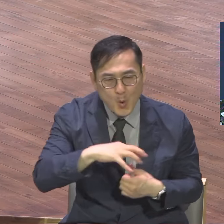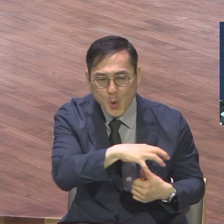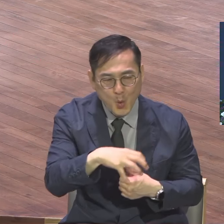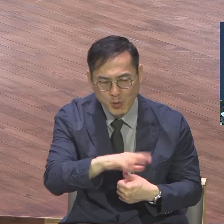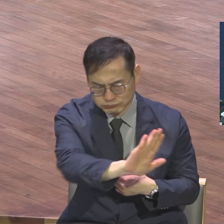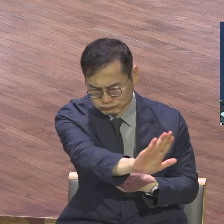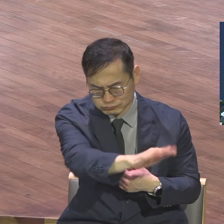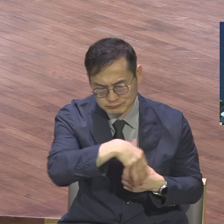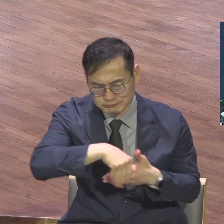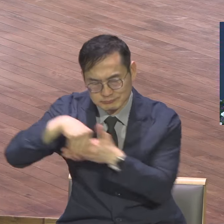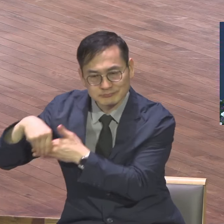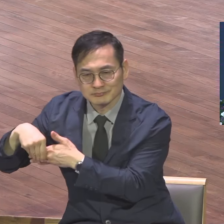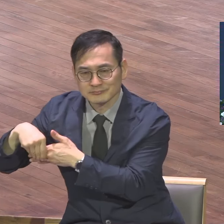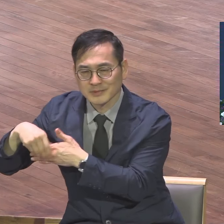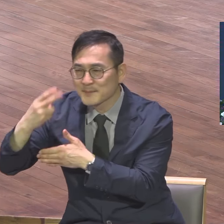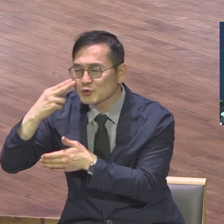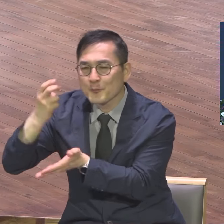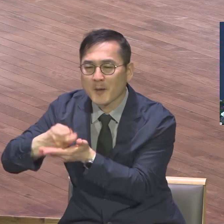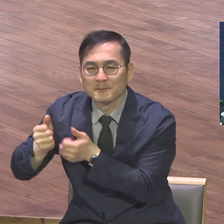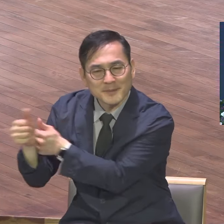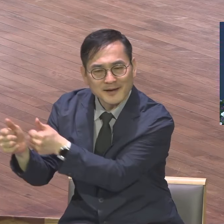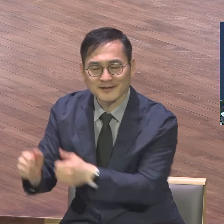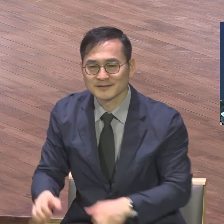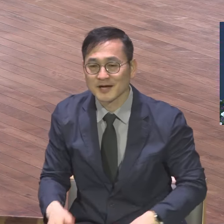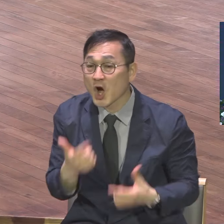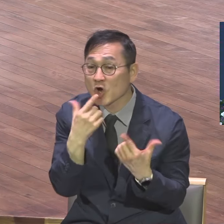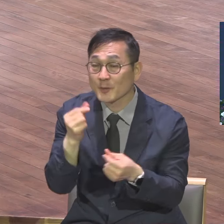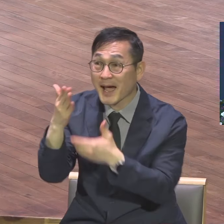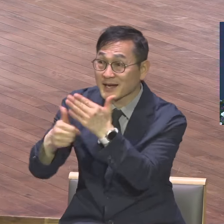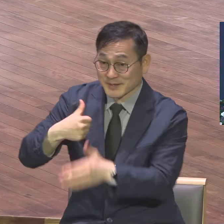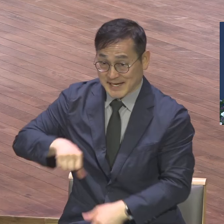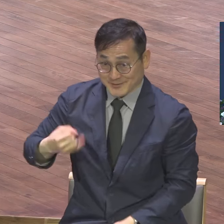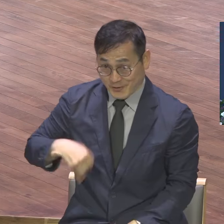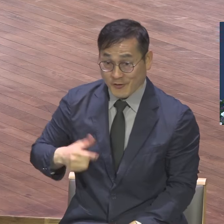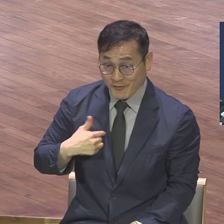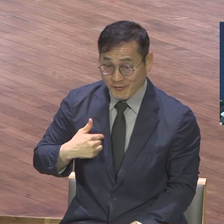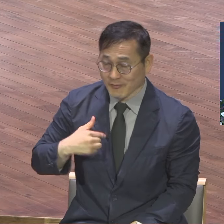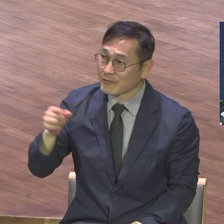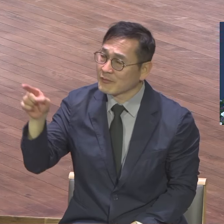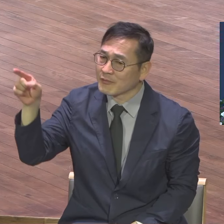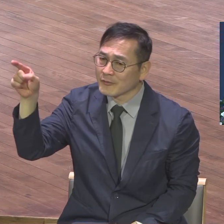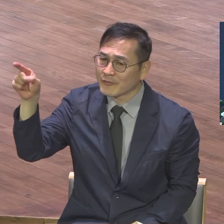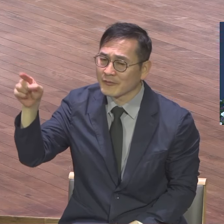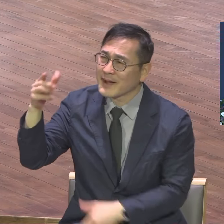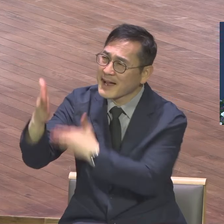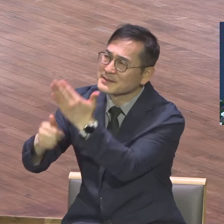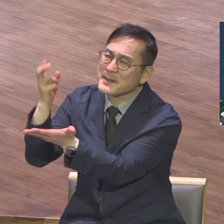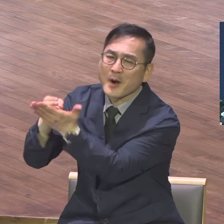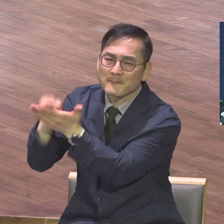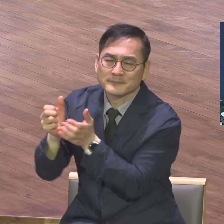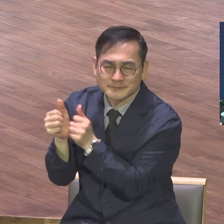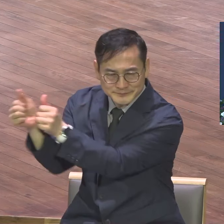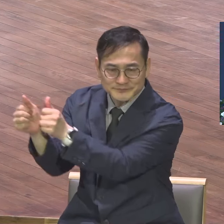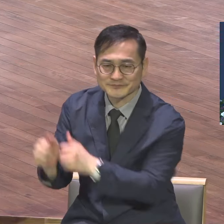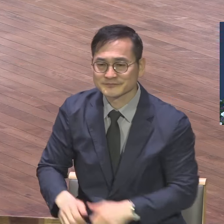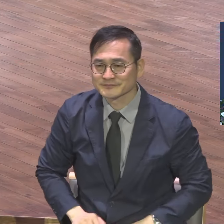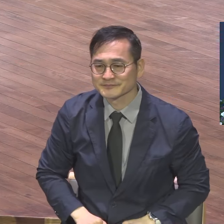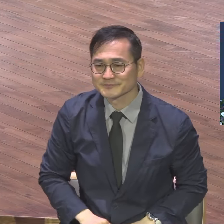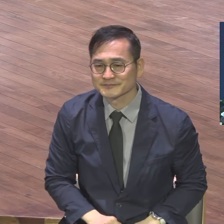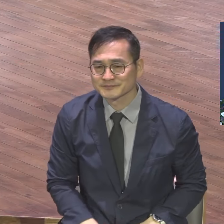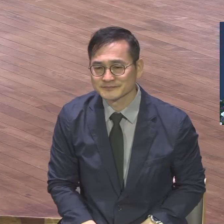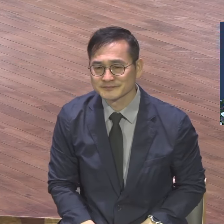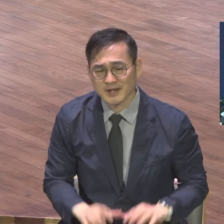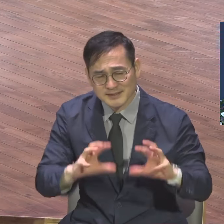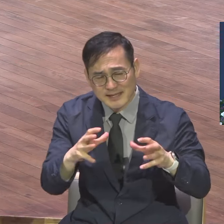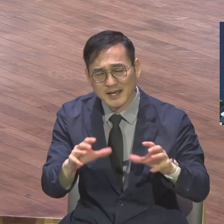보호해주신다고. 미국 법을 따라야 된다니까. 그러니까 하나님의 자녀이기 때문에 여러분은 이 세상에 살지만은,